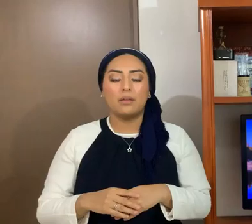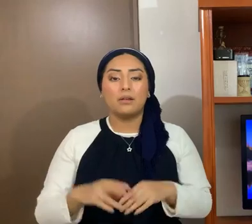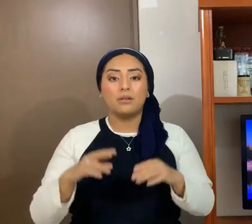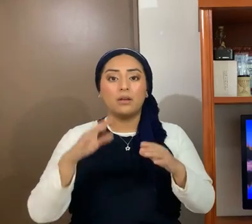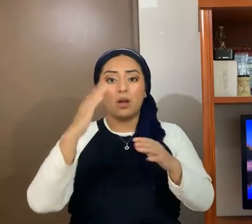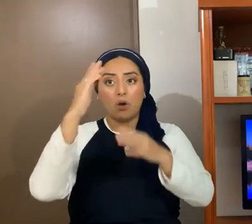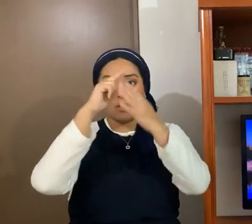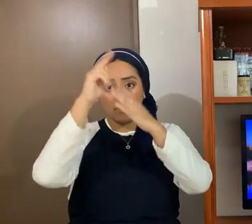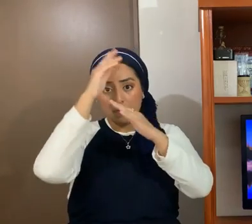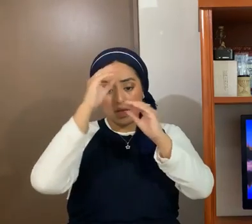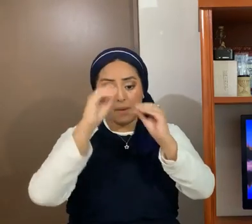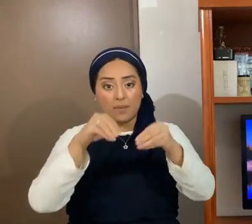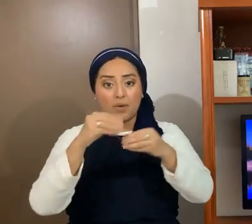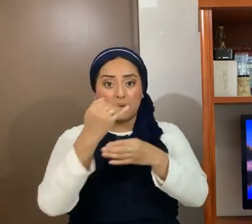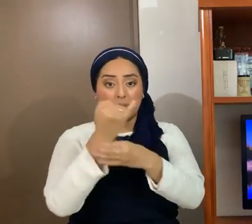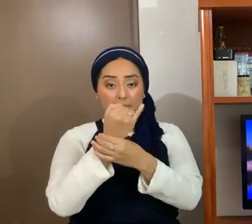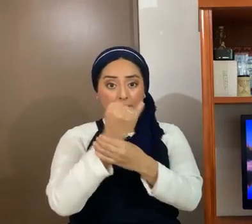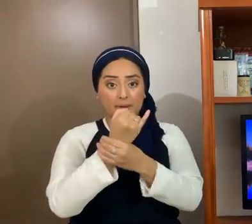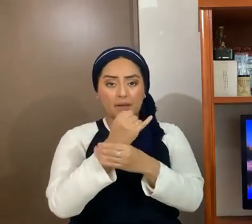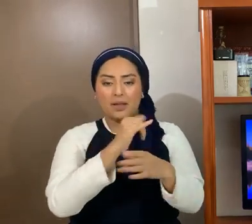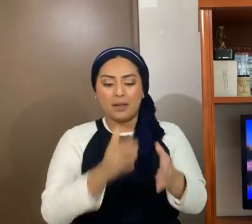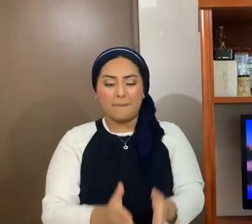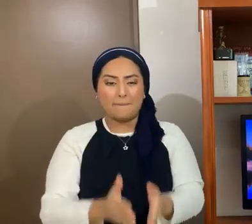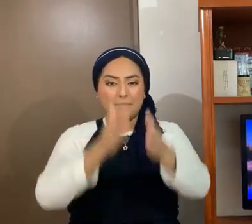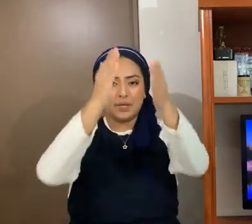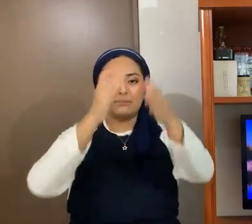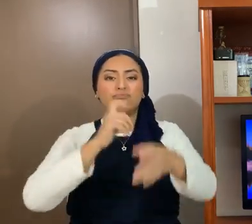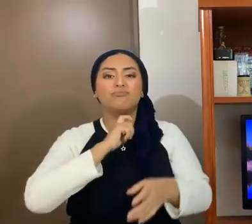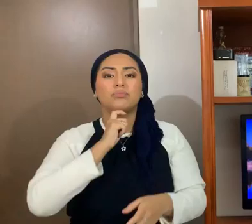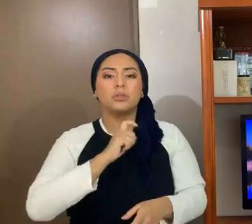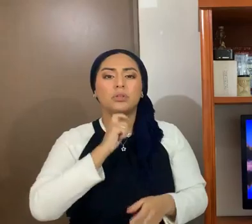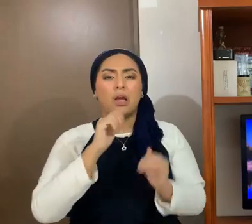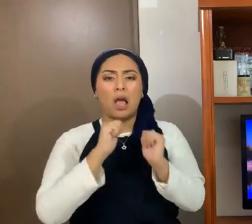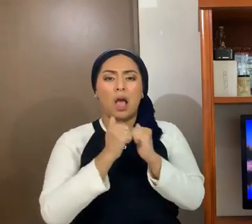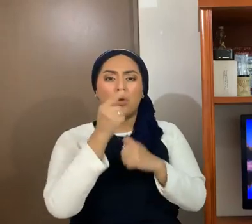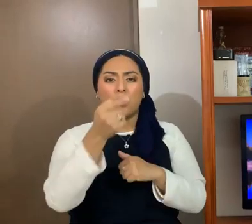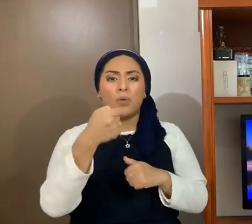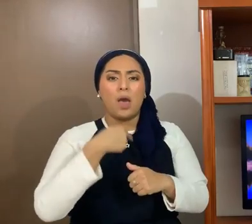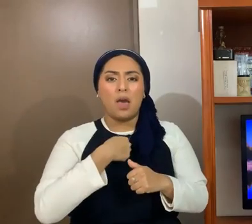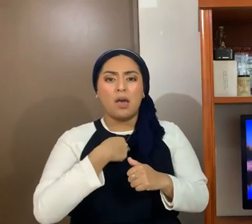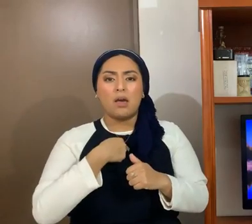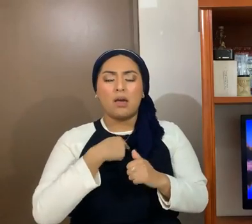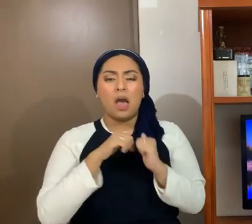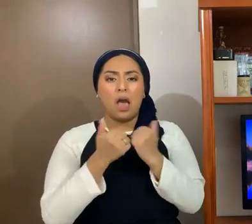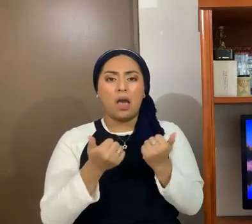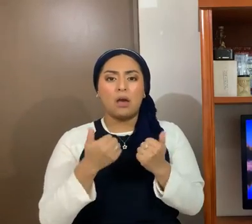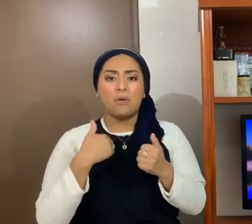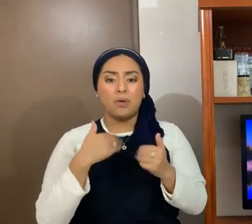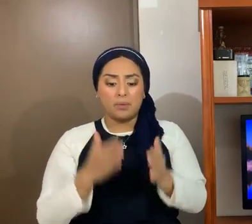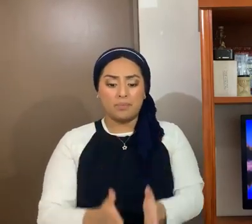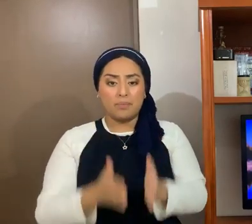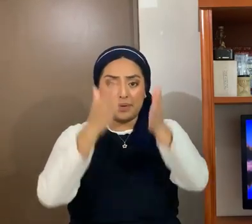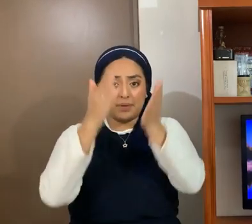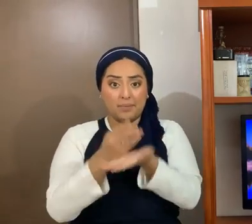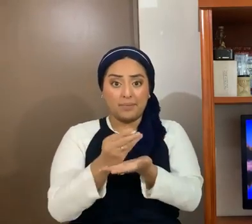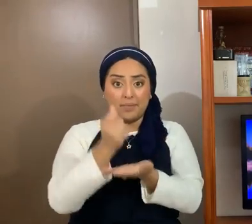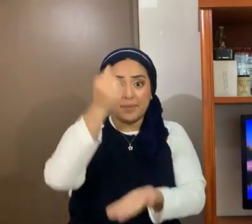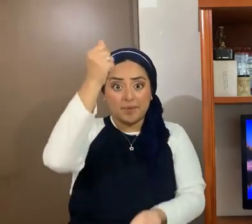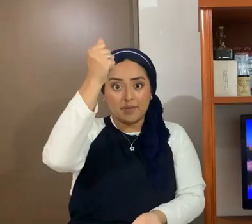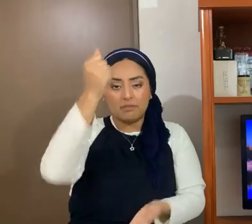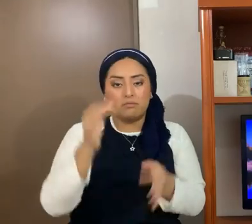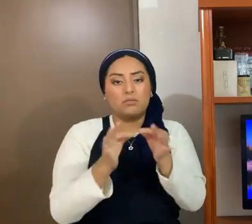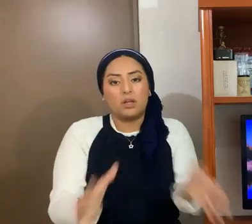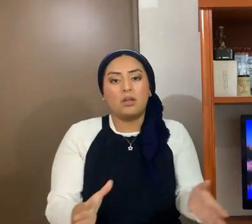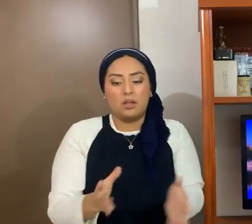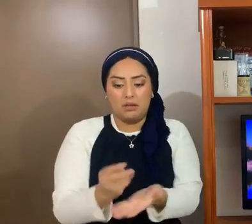El Eterno puso a Jeremías como columna de hierro, y a ti y a mí, ¿cómo nos habrá puesto? ¿Como columna de arena? No